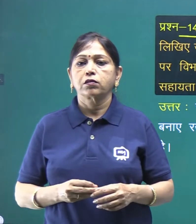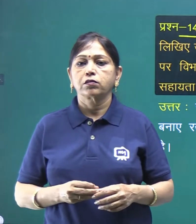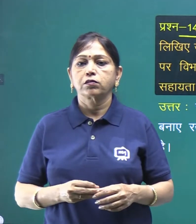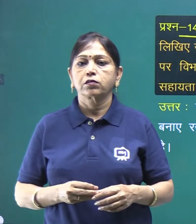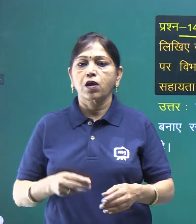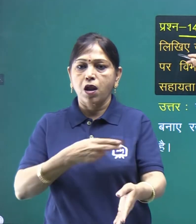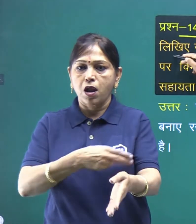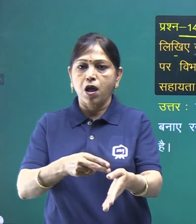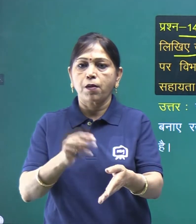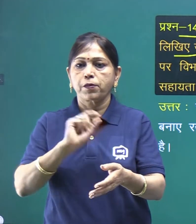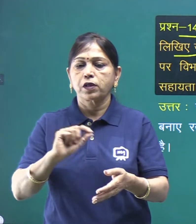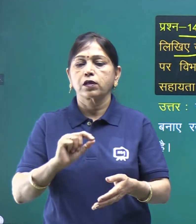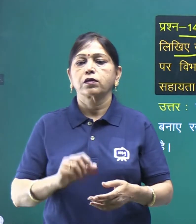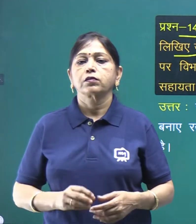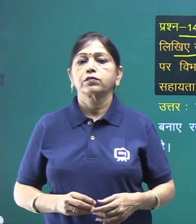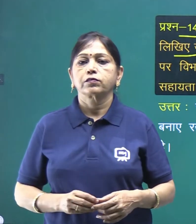नाम लिखिए